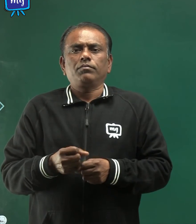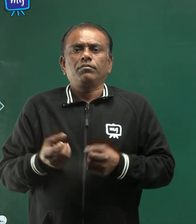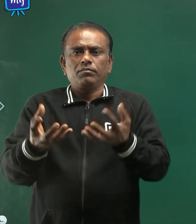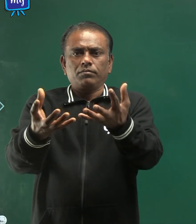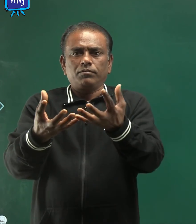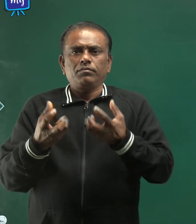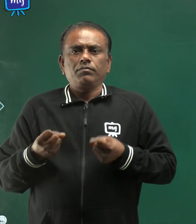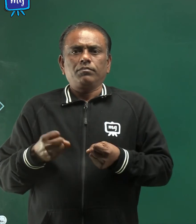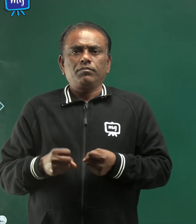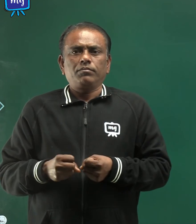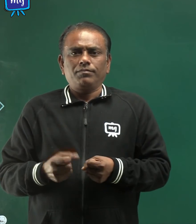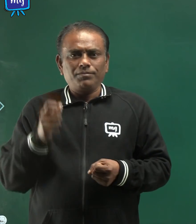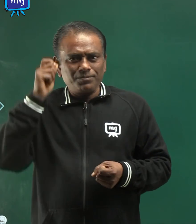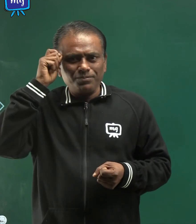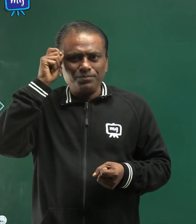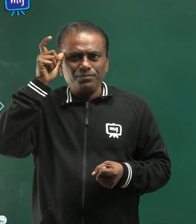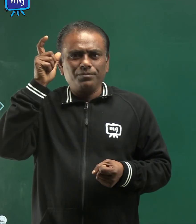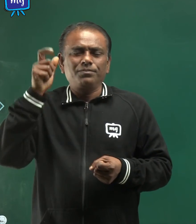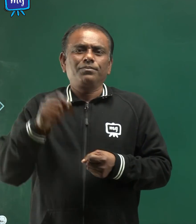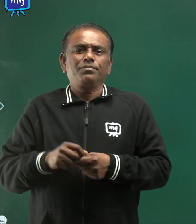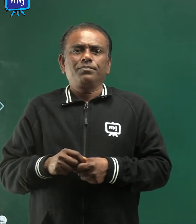हुई। समझ आया।